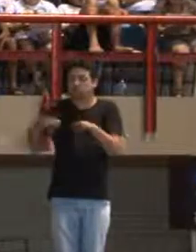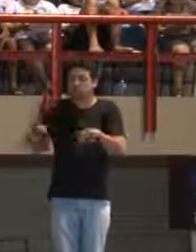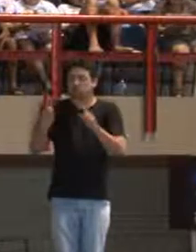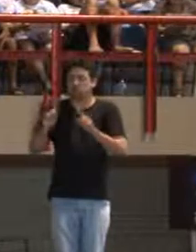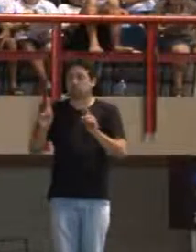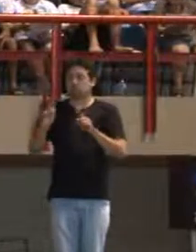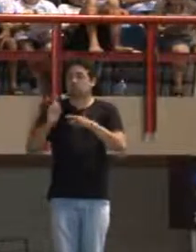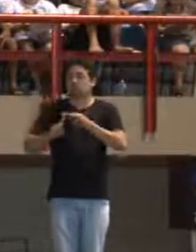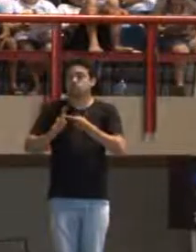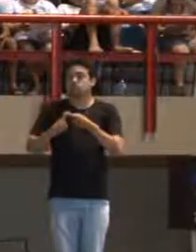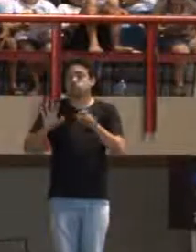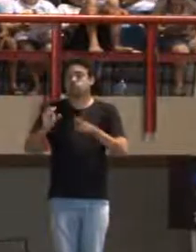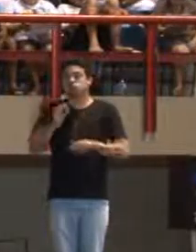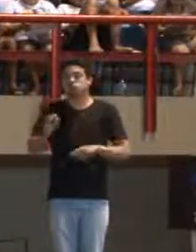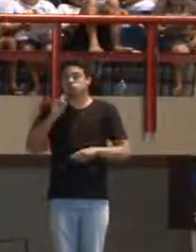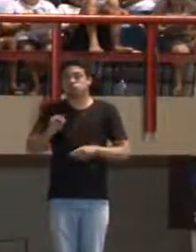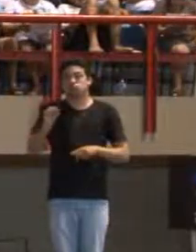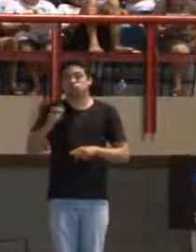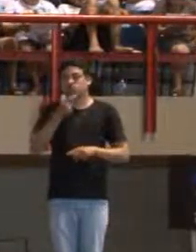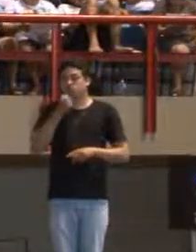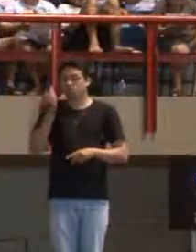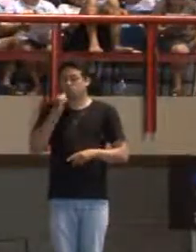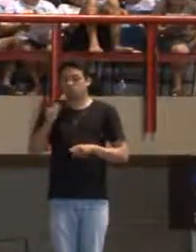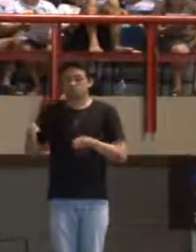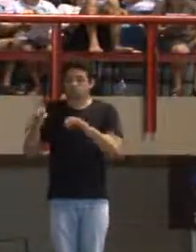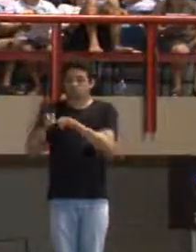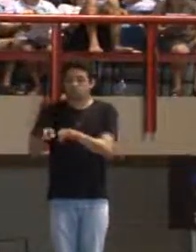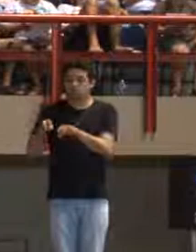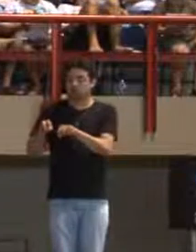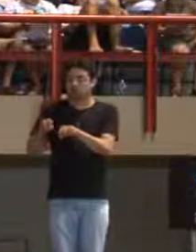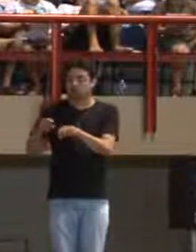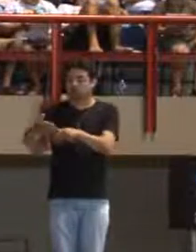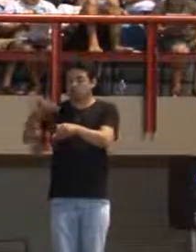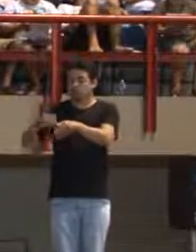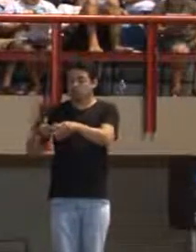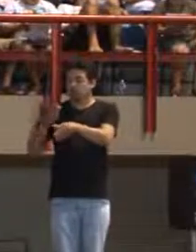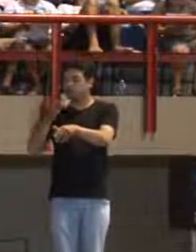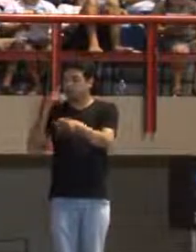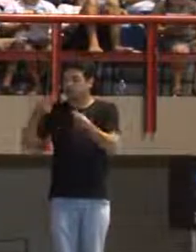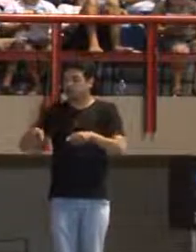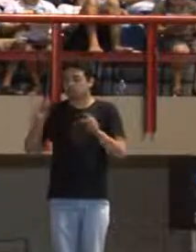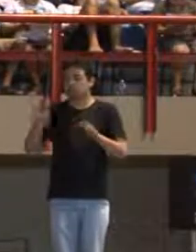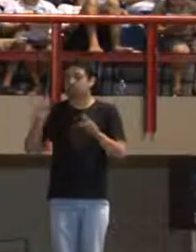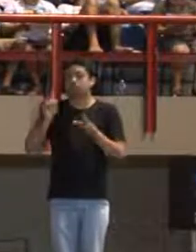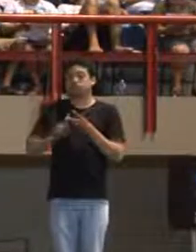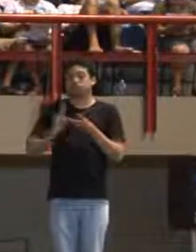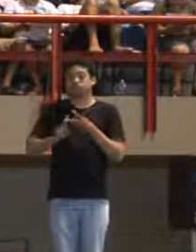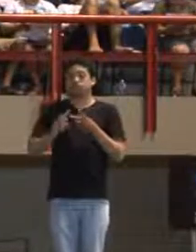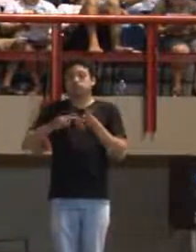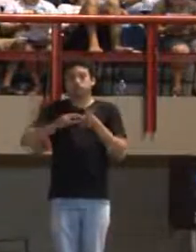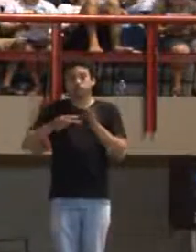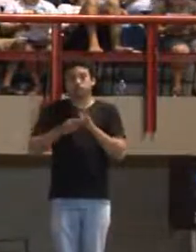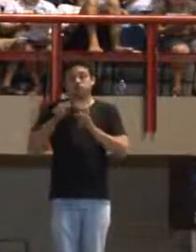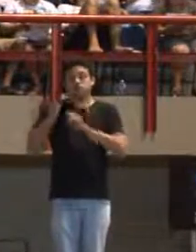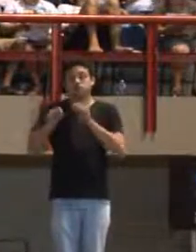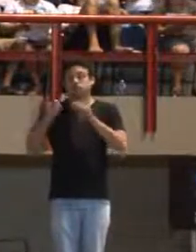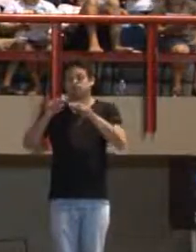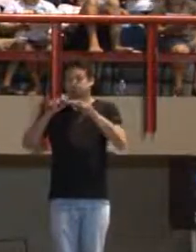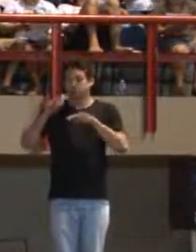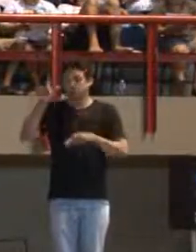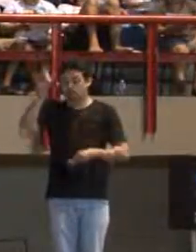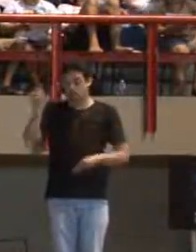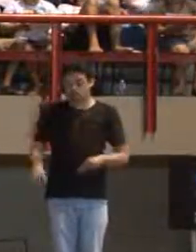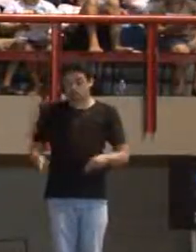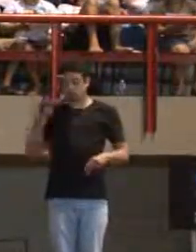importante, né? O cara às vezes é solteiro, é só o casal, o espaço então não é tão fundamental assim. Então, nesse caso, esse